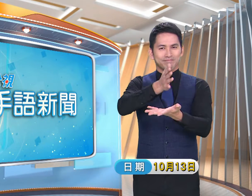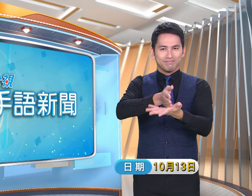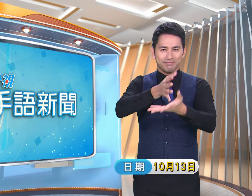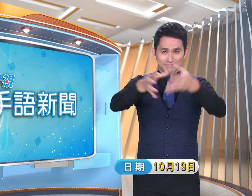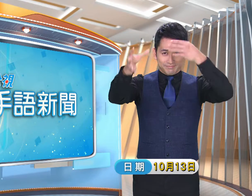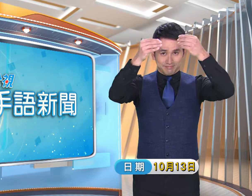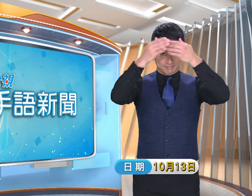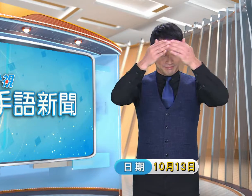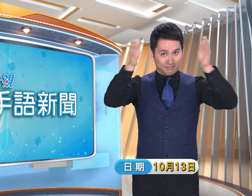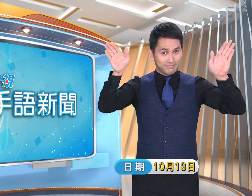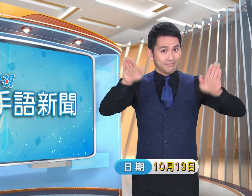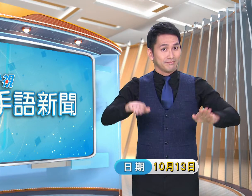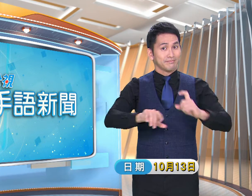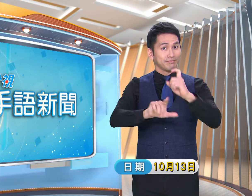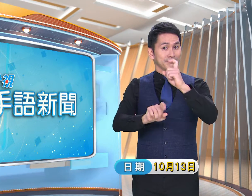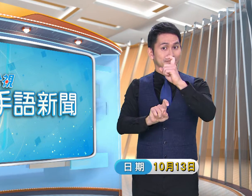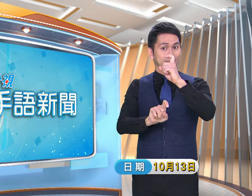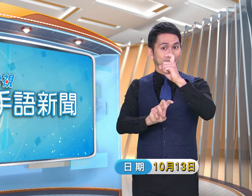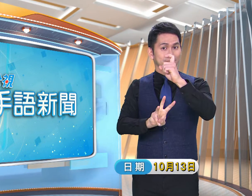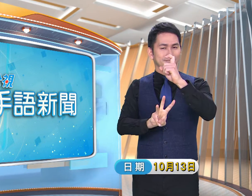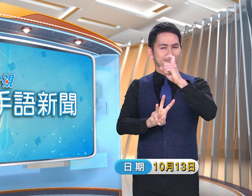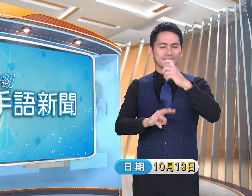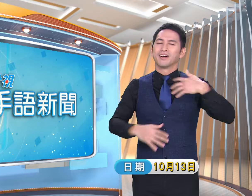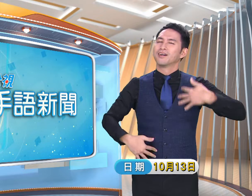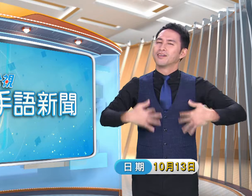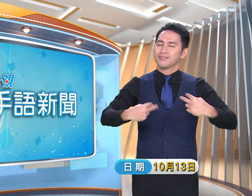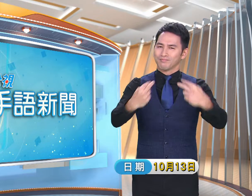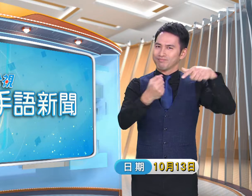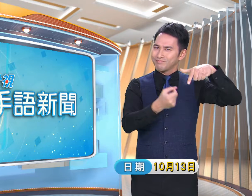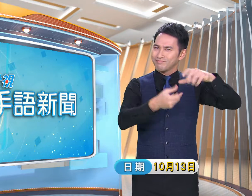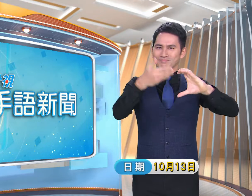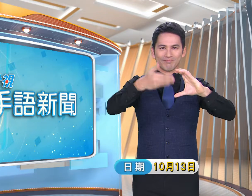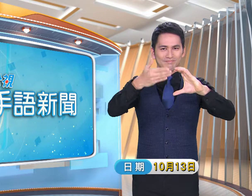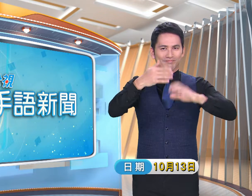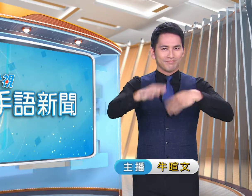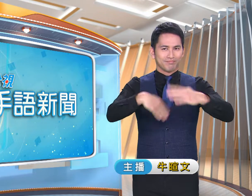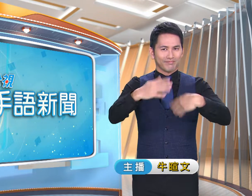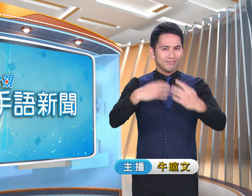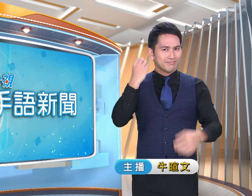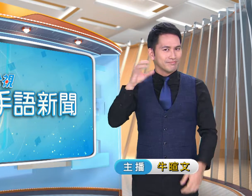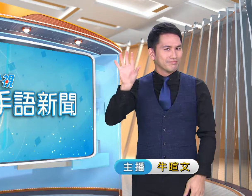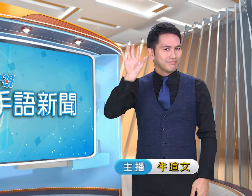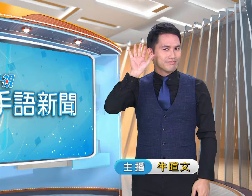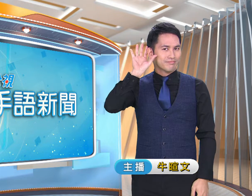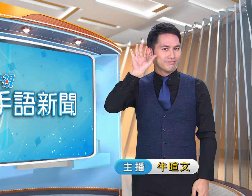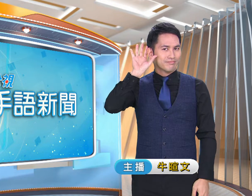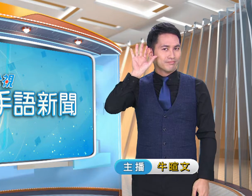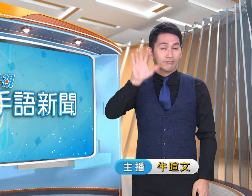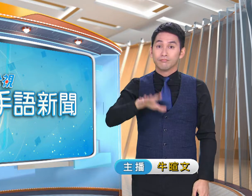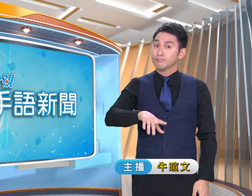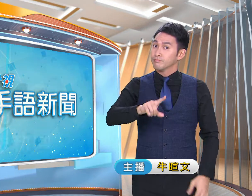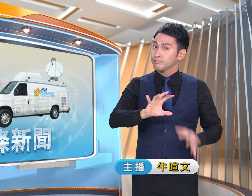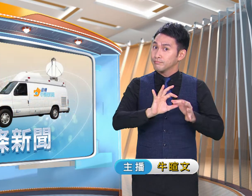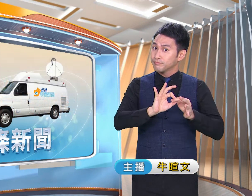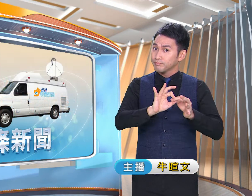看新闻，开视野，欢迎收看今天10月13号的公视首语新闻。首先来关